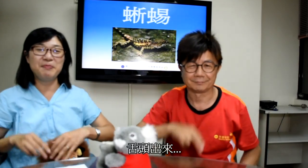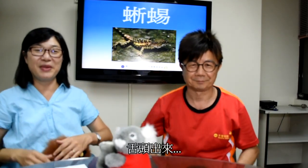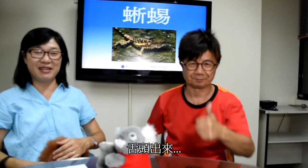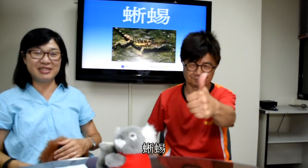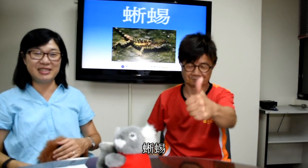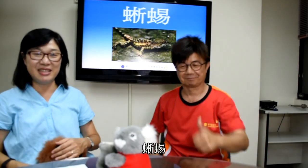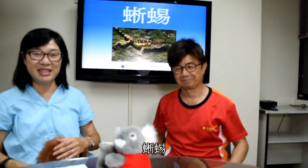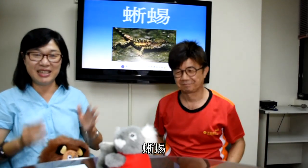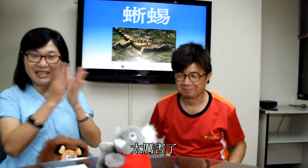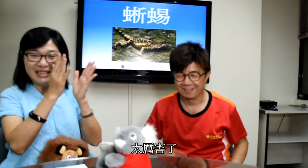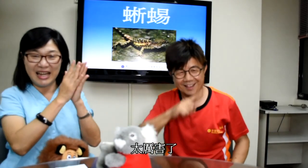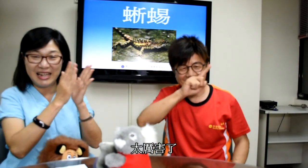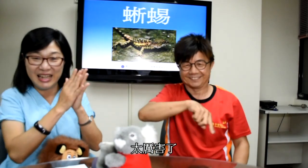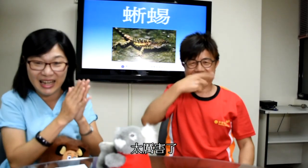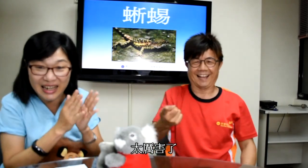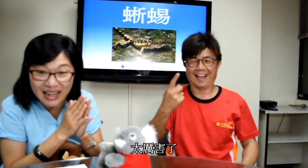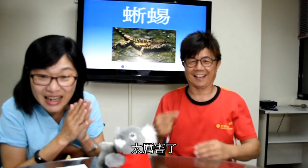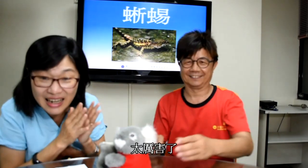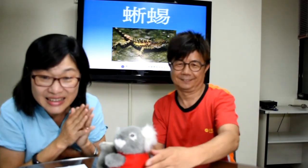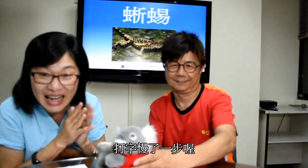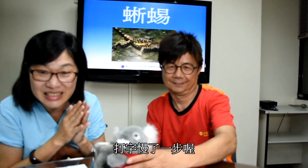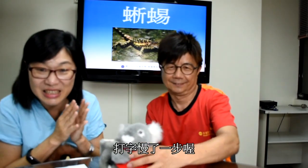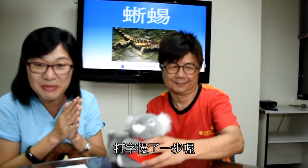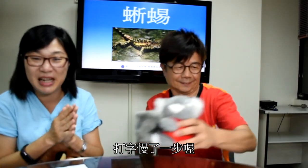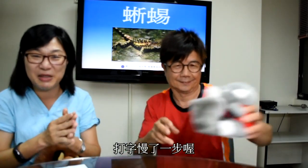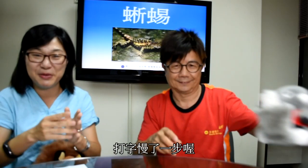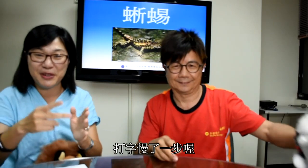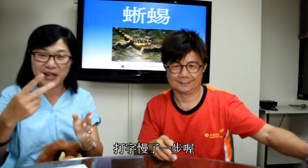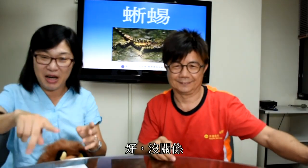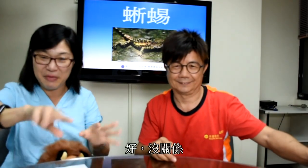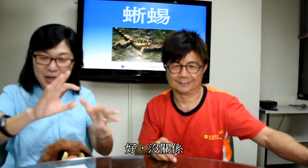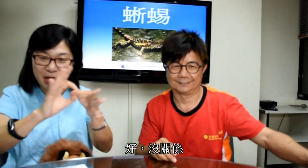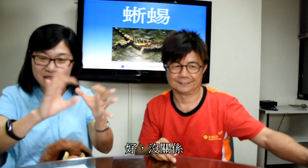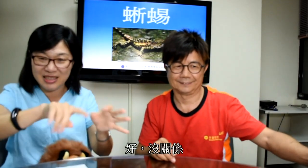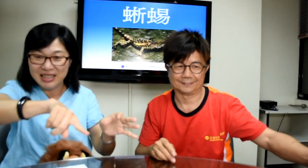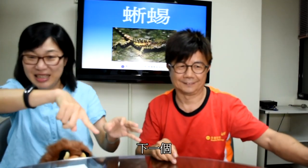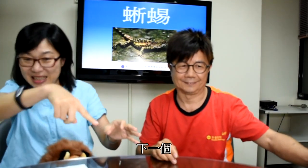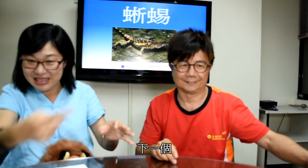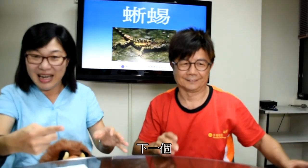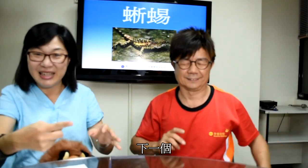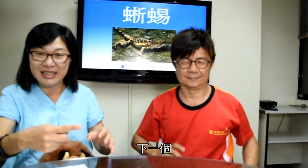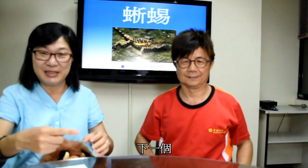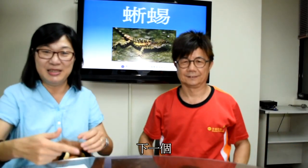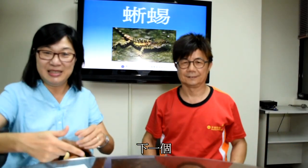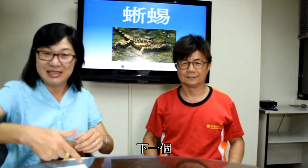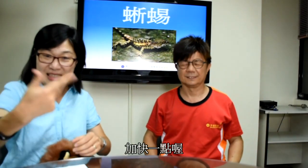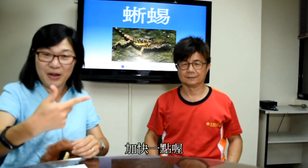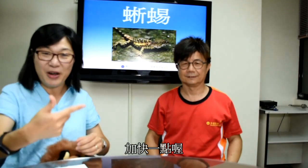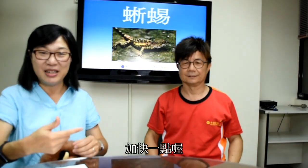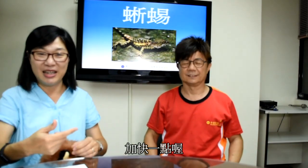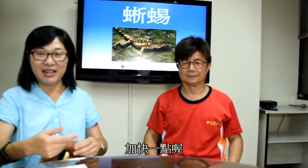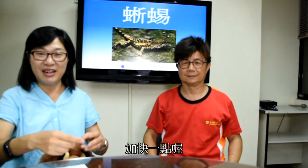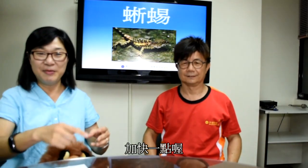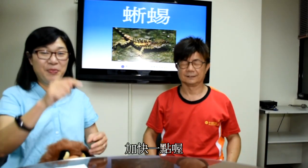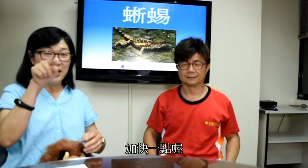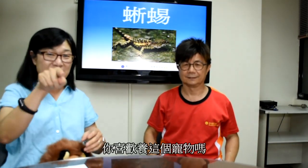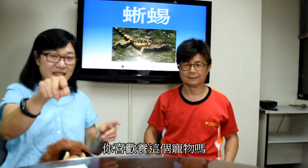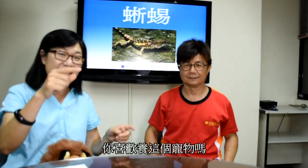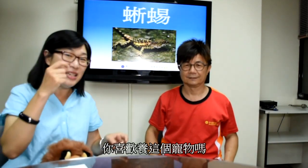啊、哦，蜥蜴太厉害了，打字慢了一步哦，好，没关系，下一个加快一点哦。你